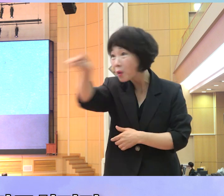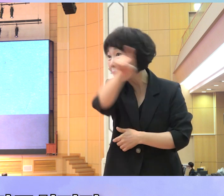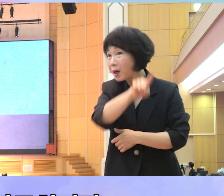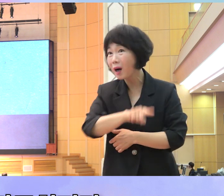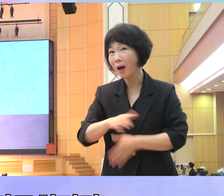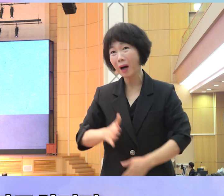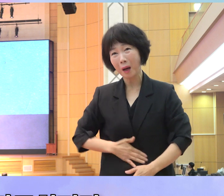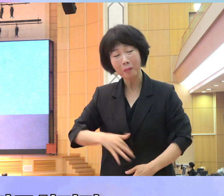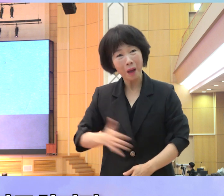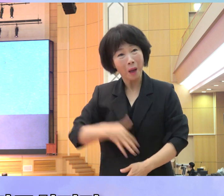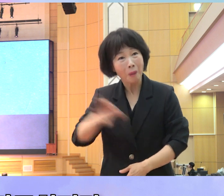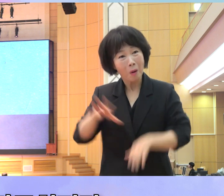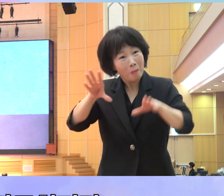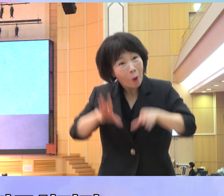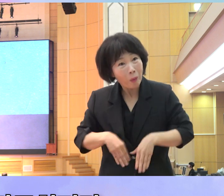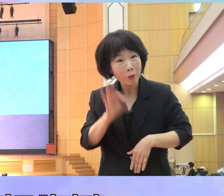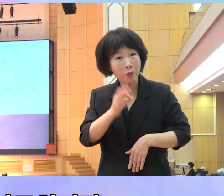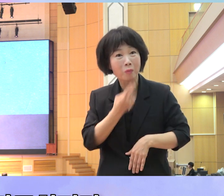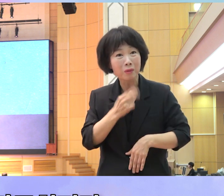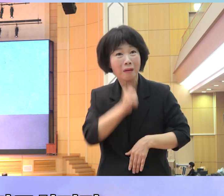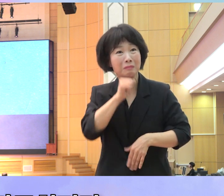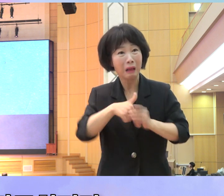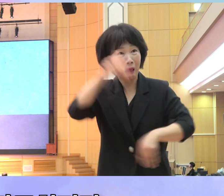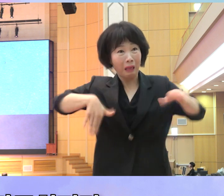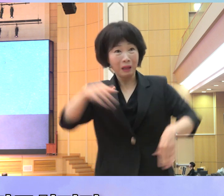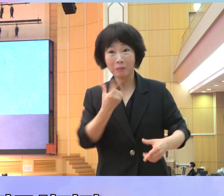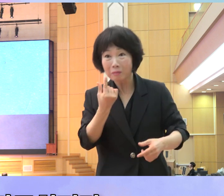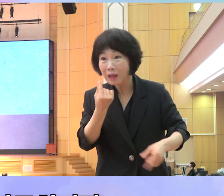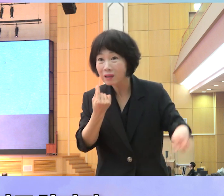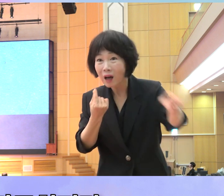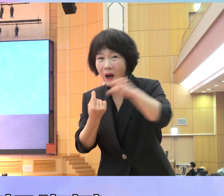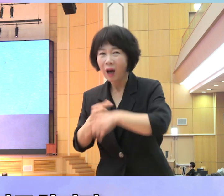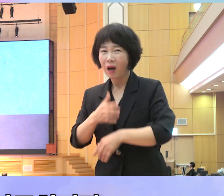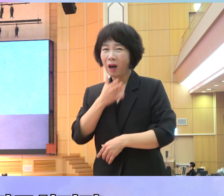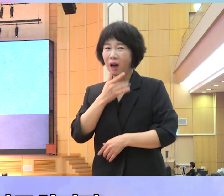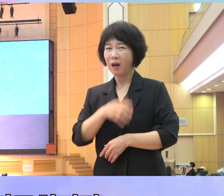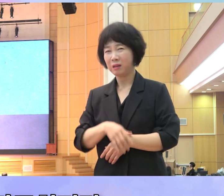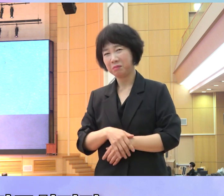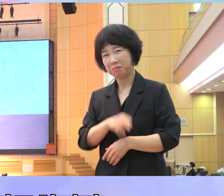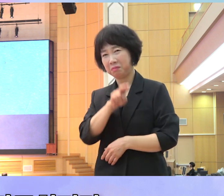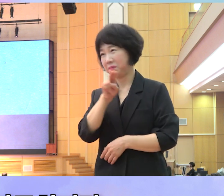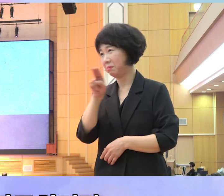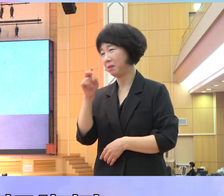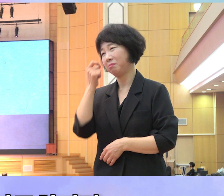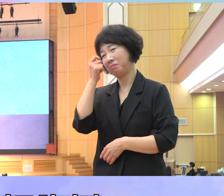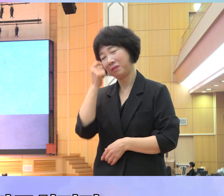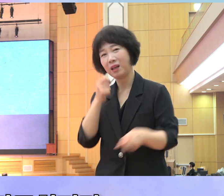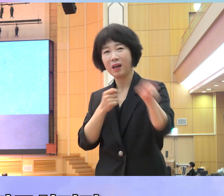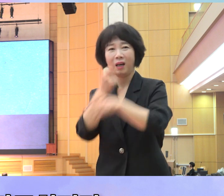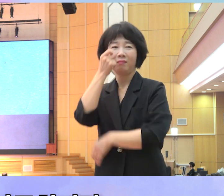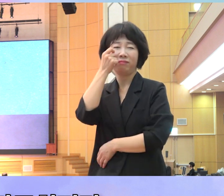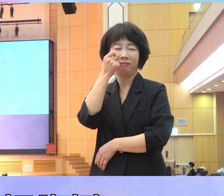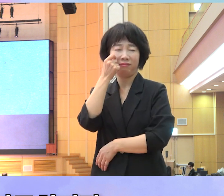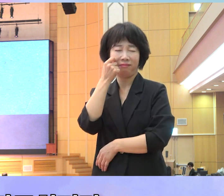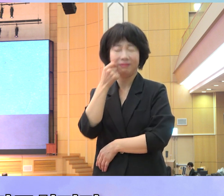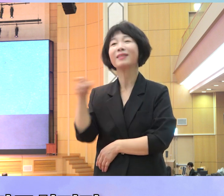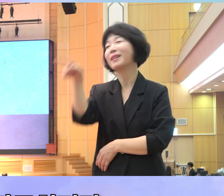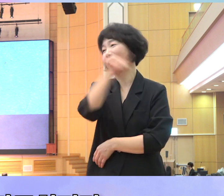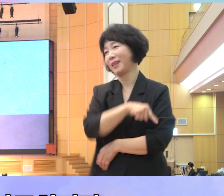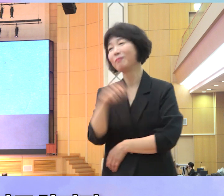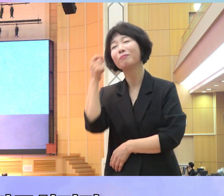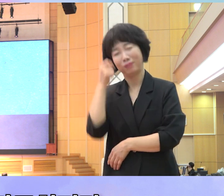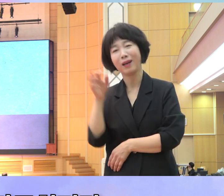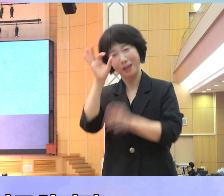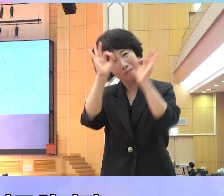인하여 불쌍히 여기사. 그러니까 마찬가지로 무슨 얘기냐면, 예수님을 따라다니는 수많은